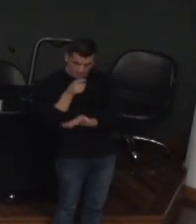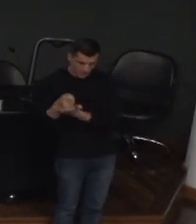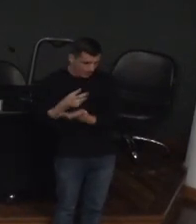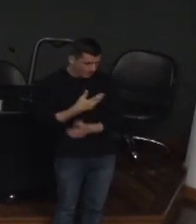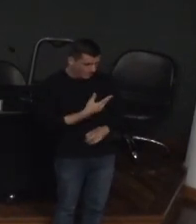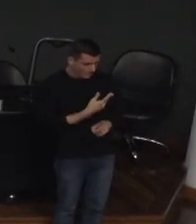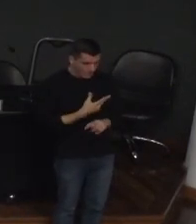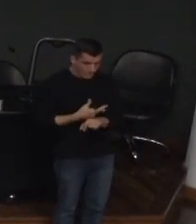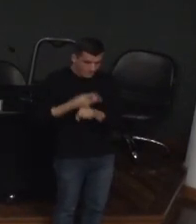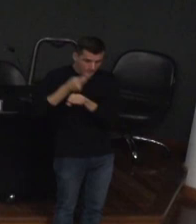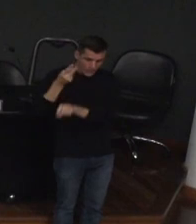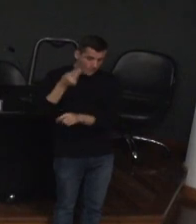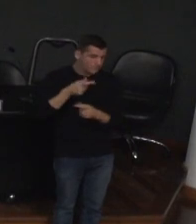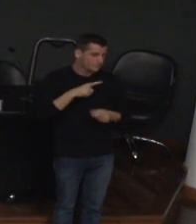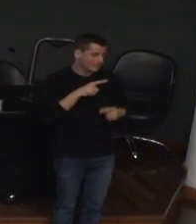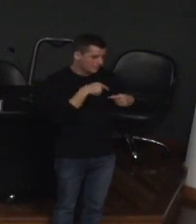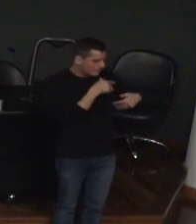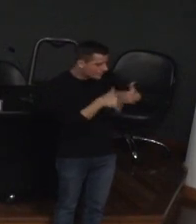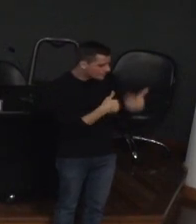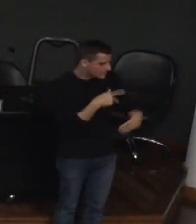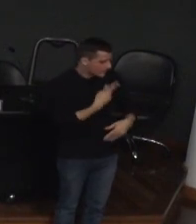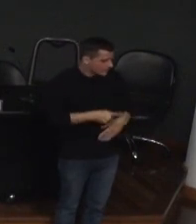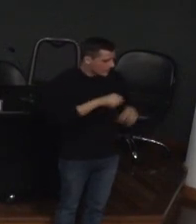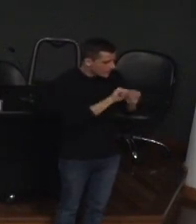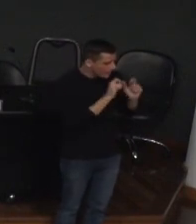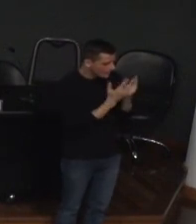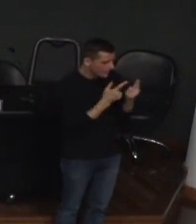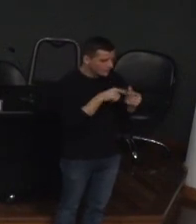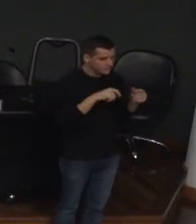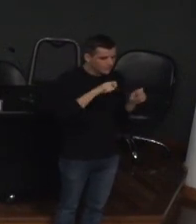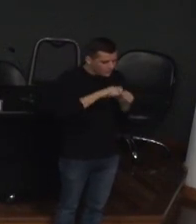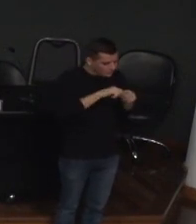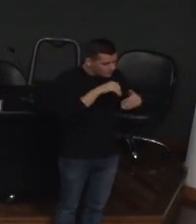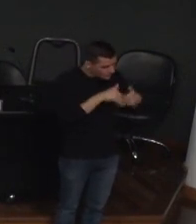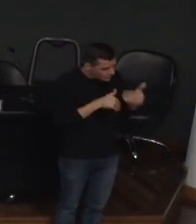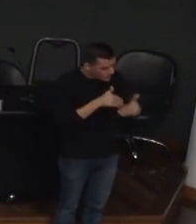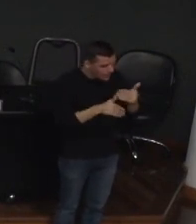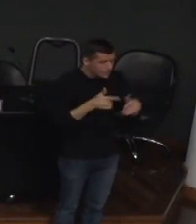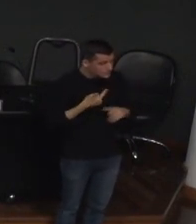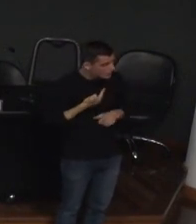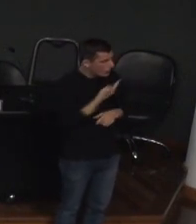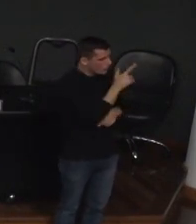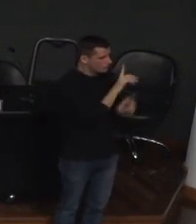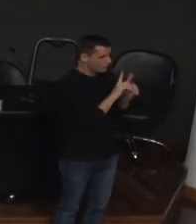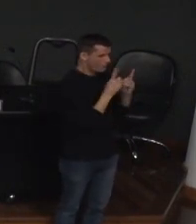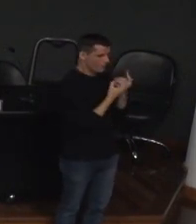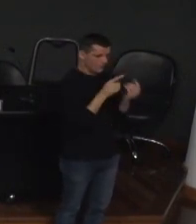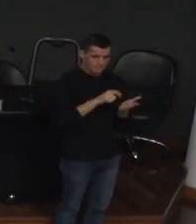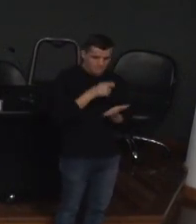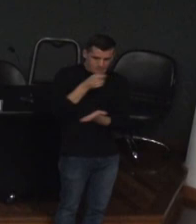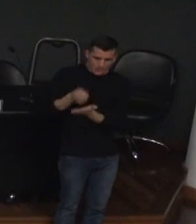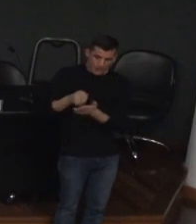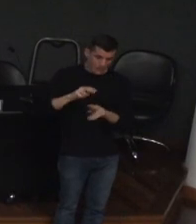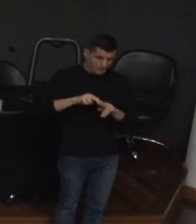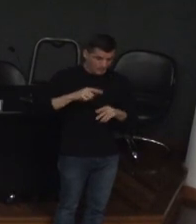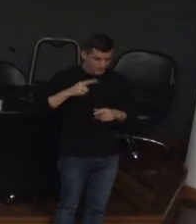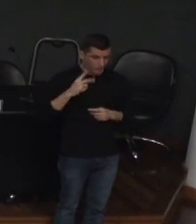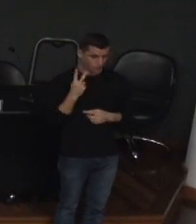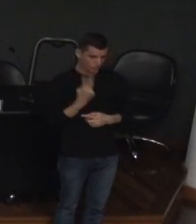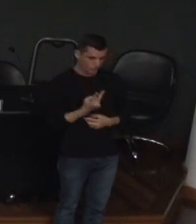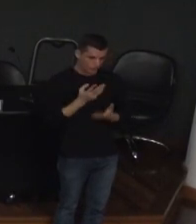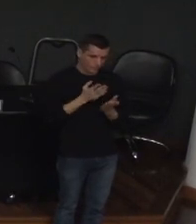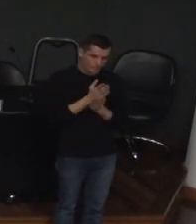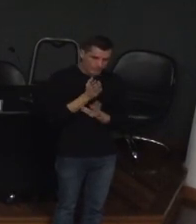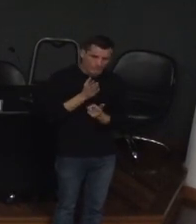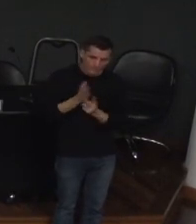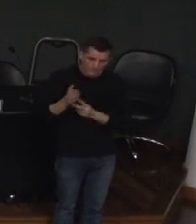nem, muitas vezes, ao mesmo departamento. Né? Quem vai pagar é outro departamento. Então, este é um outro processo. Então, o que eles